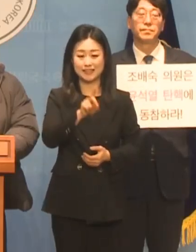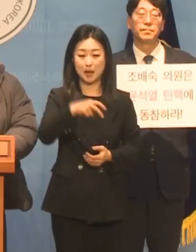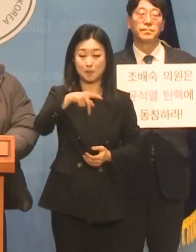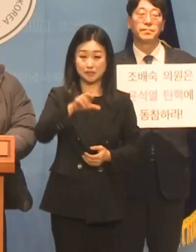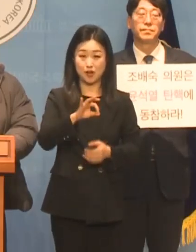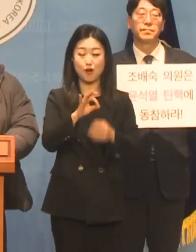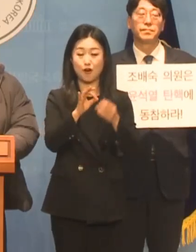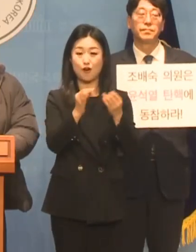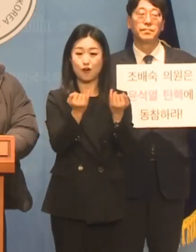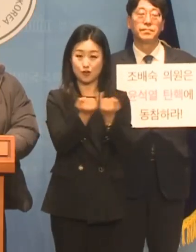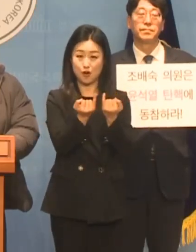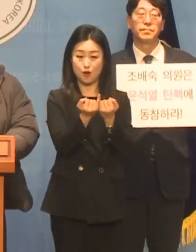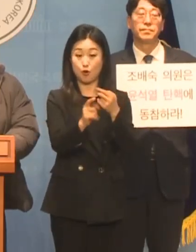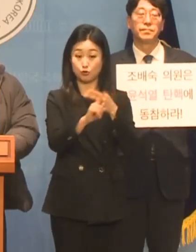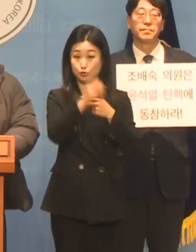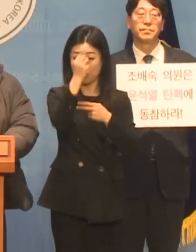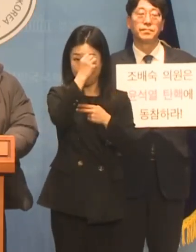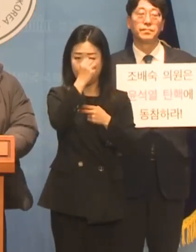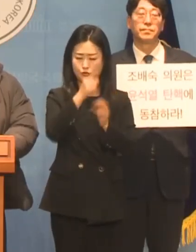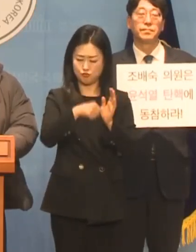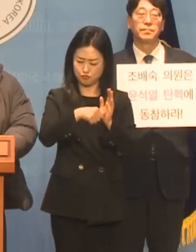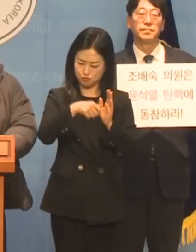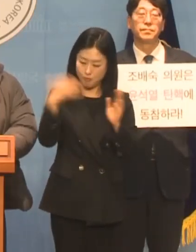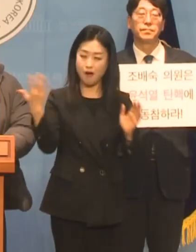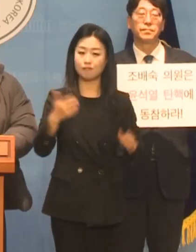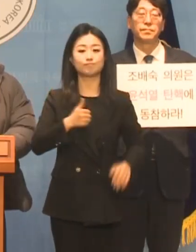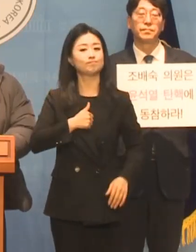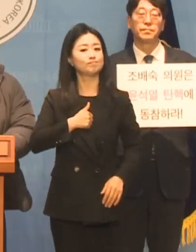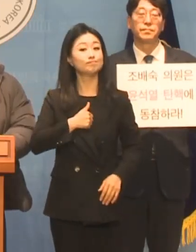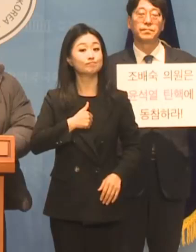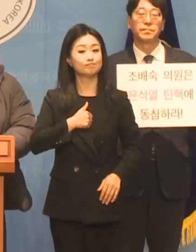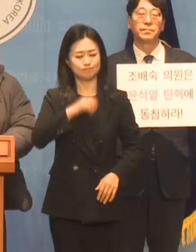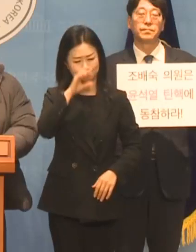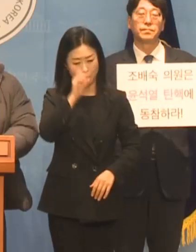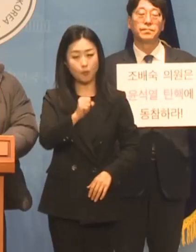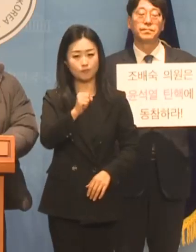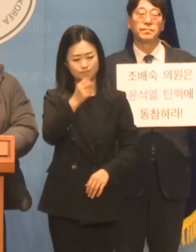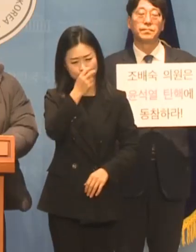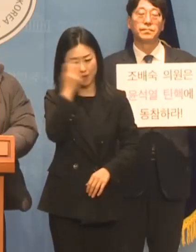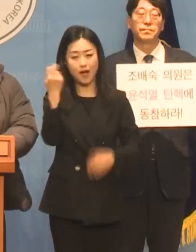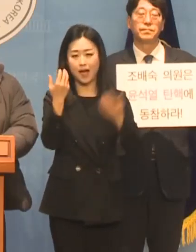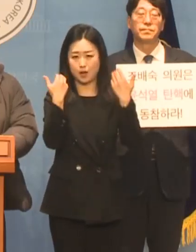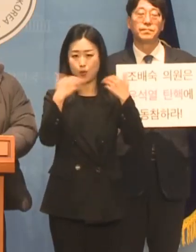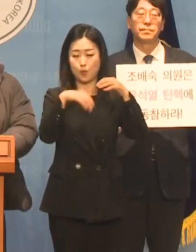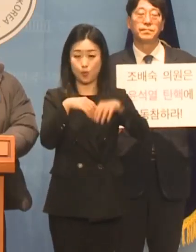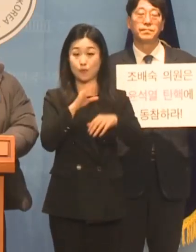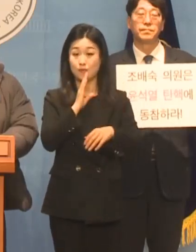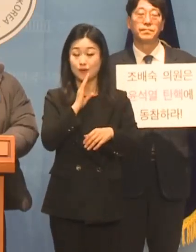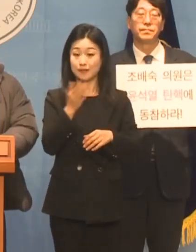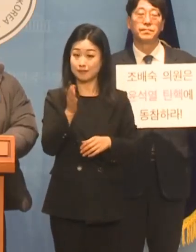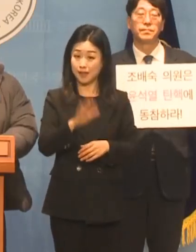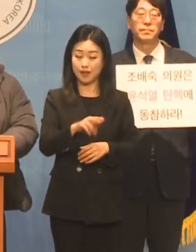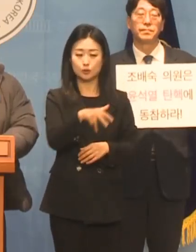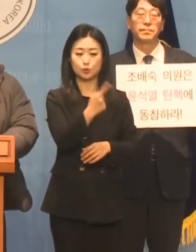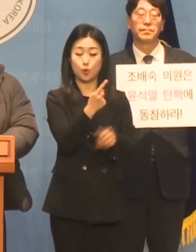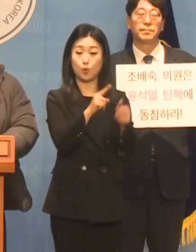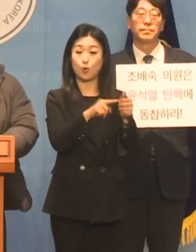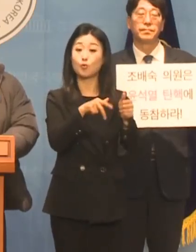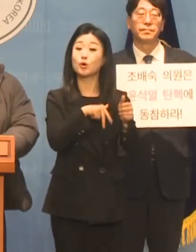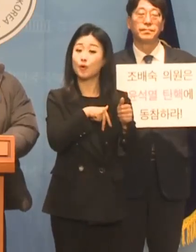여중고는 상당히 명문입니다. 자긍심도 갖고 긍지를 가지고 있는 학교입니다. 특히 그 중에서도 이 조배숙